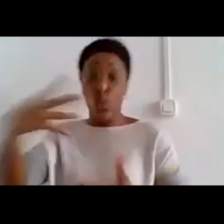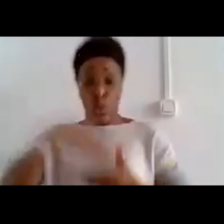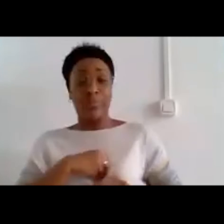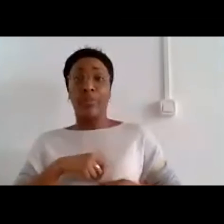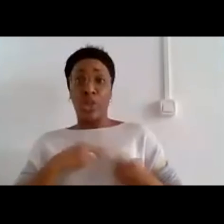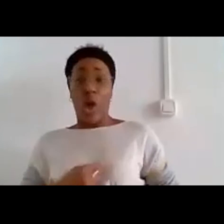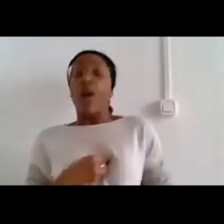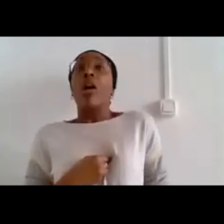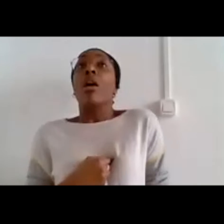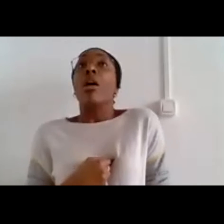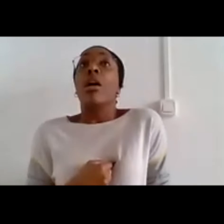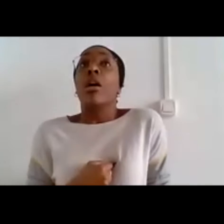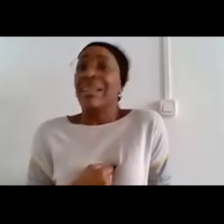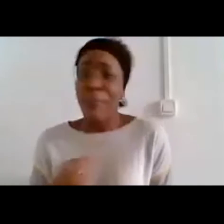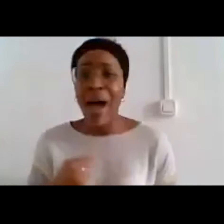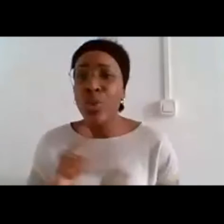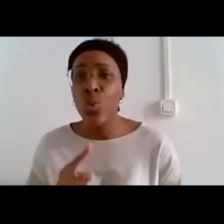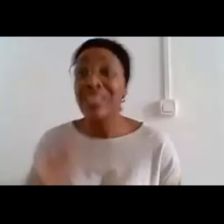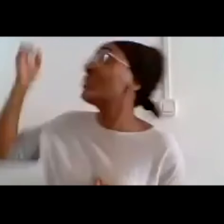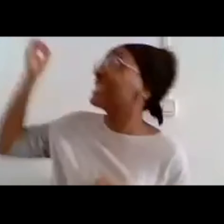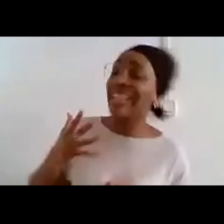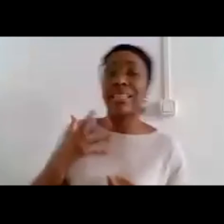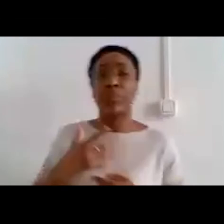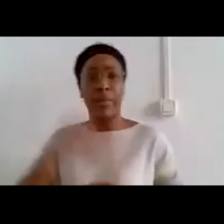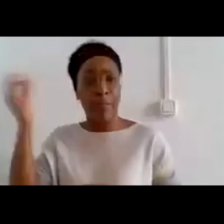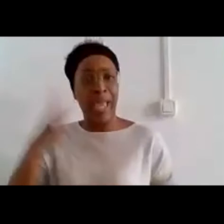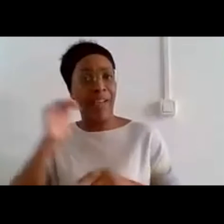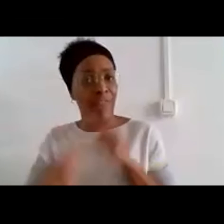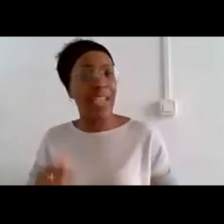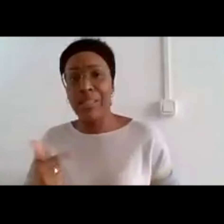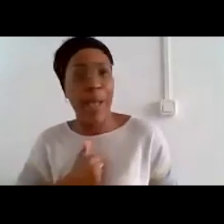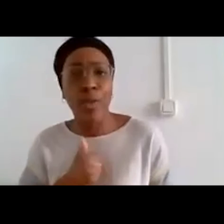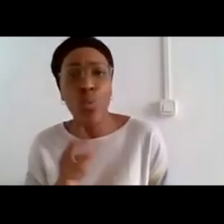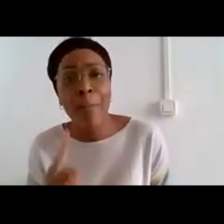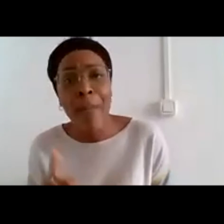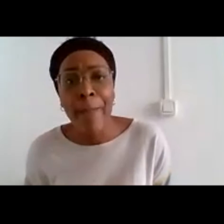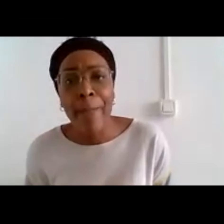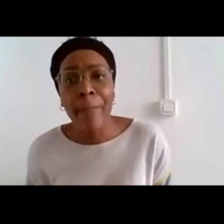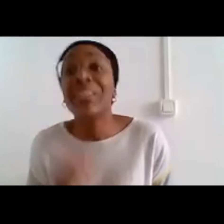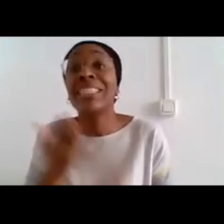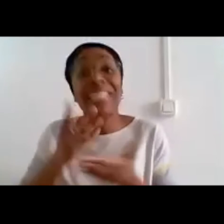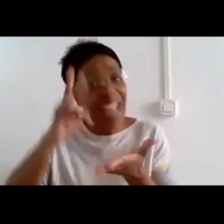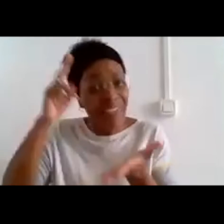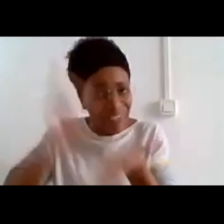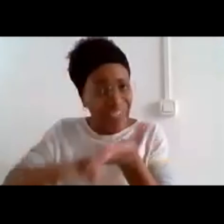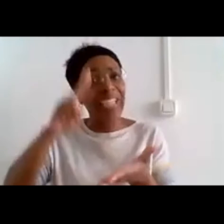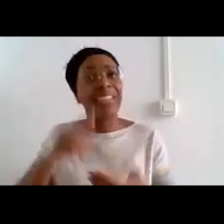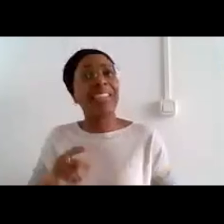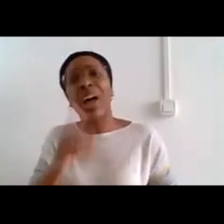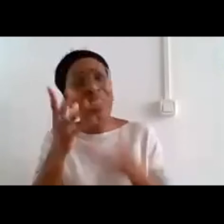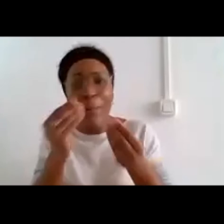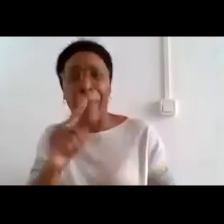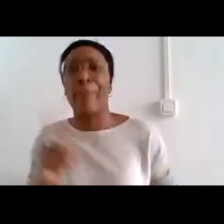ouvre son cœur à Christ, c'est le miracle en action. Et ça, c'est la vérité. Donc, n'aie pas peur cette